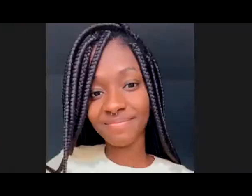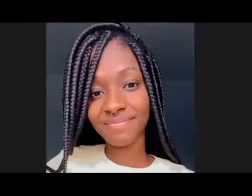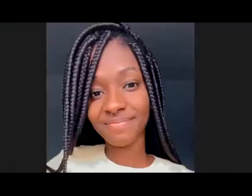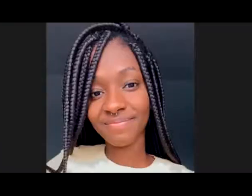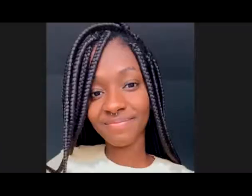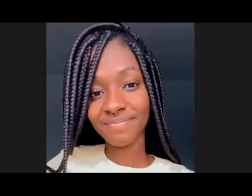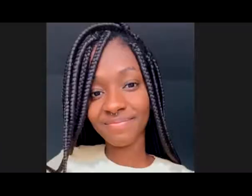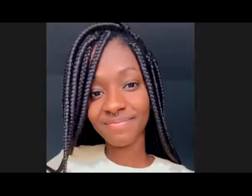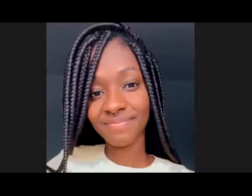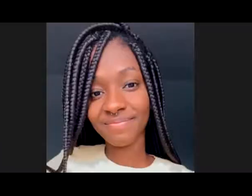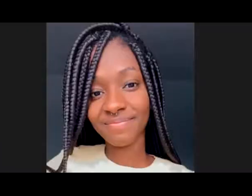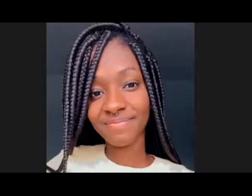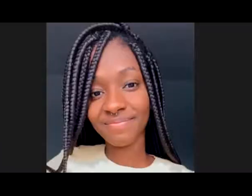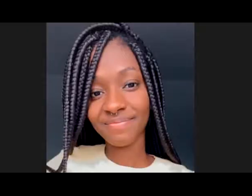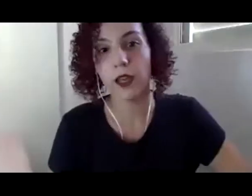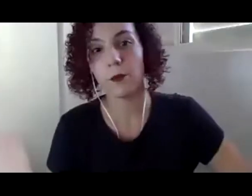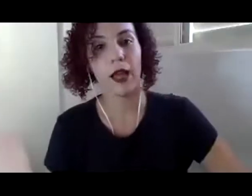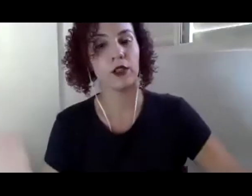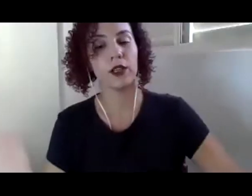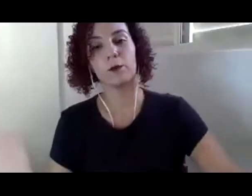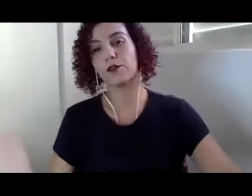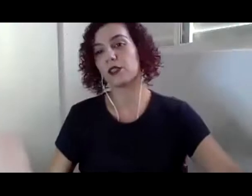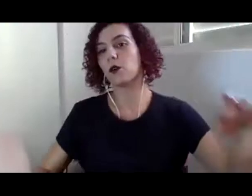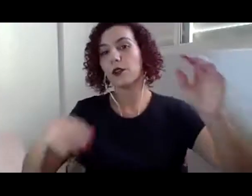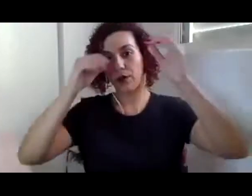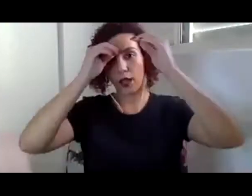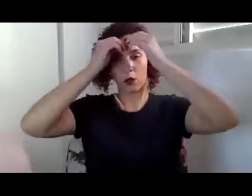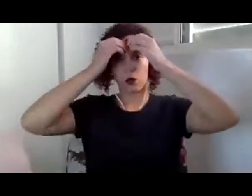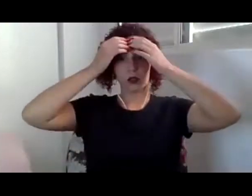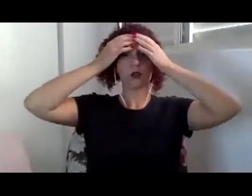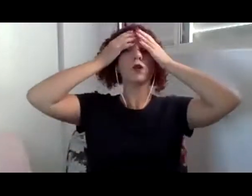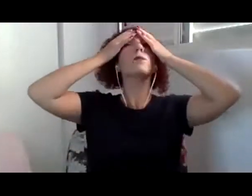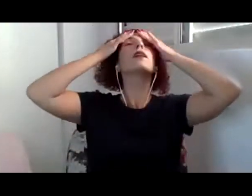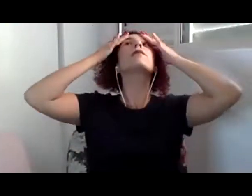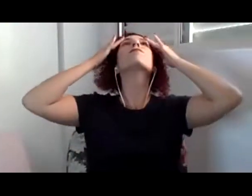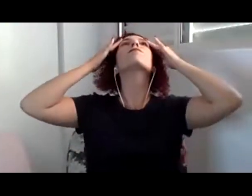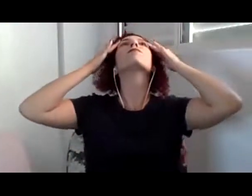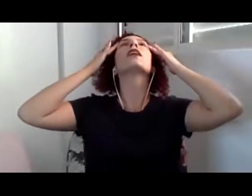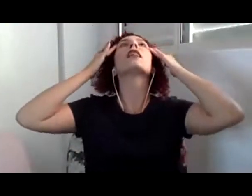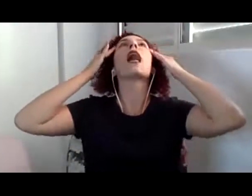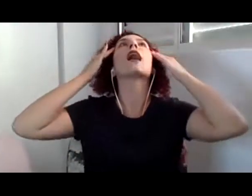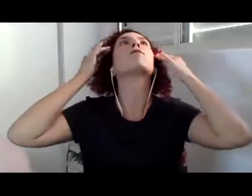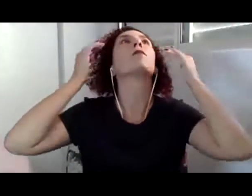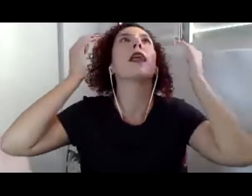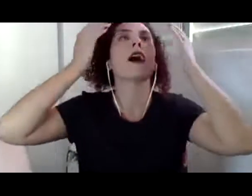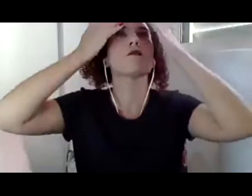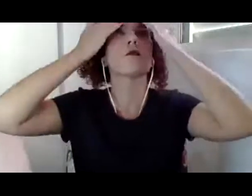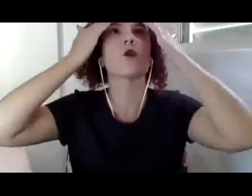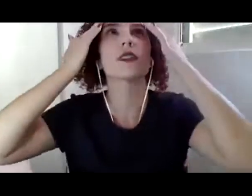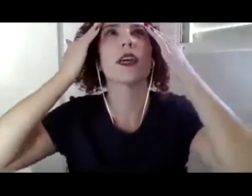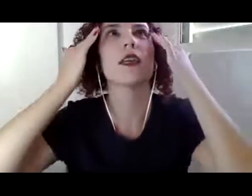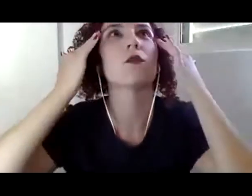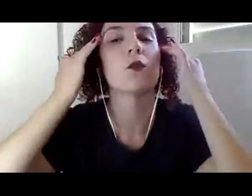Enfermagem. Então, por exemplo, eu estou lá na enfermagem e a professora falou sobre, sei lá, uma